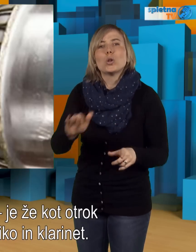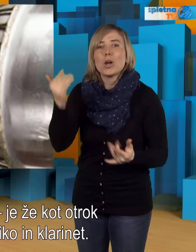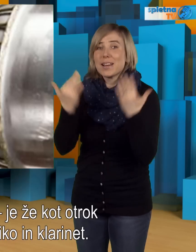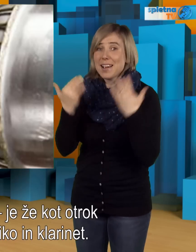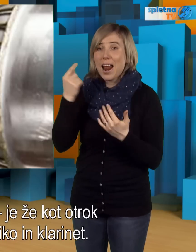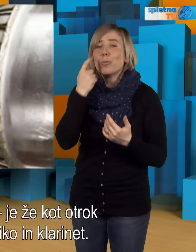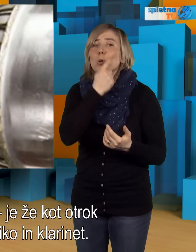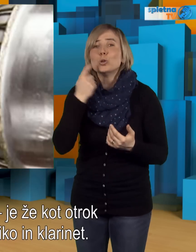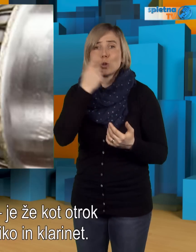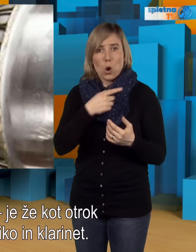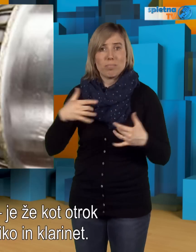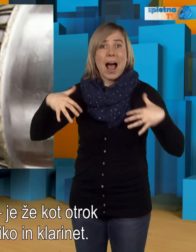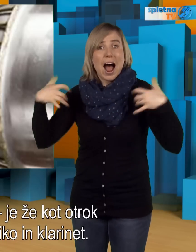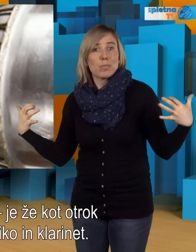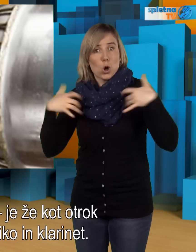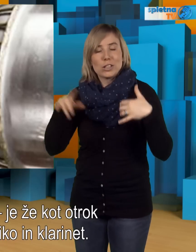in klarinet.